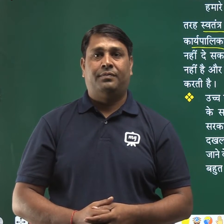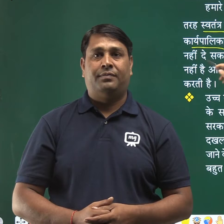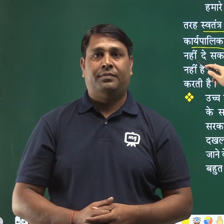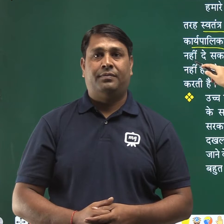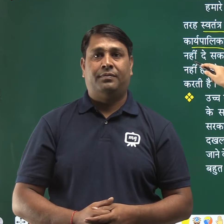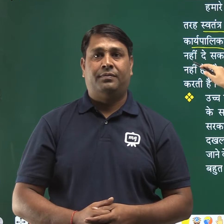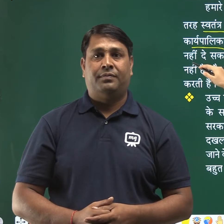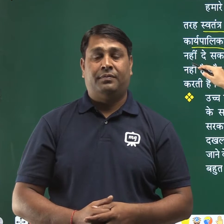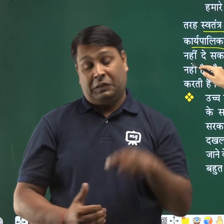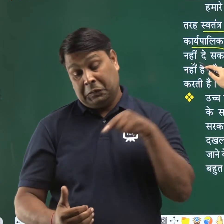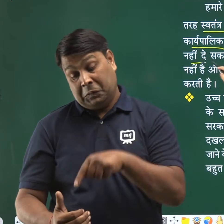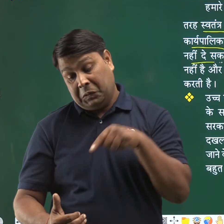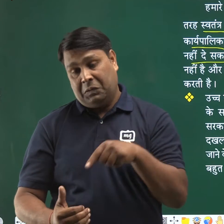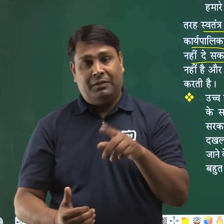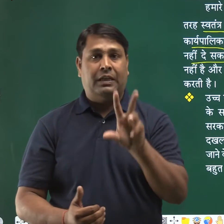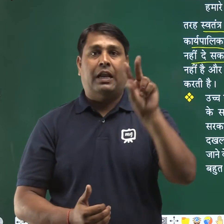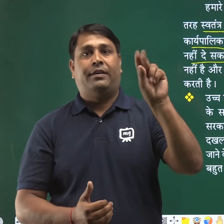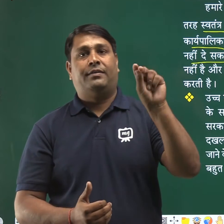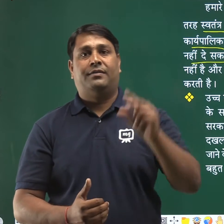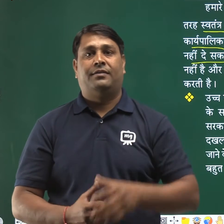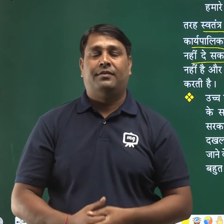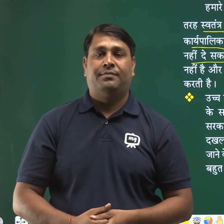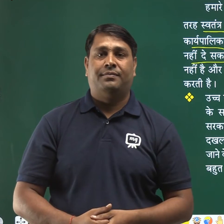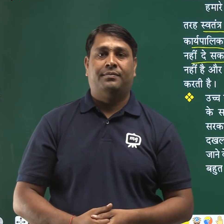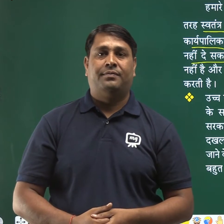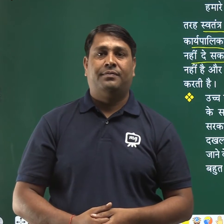दखल नहीं दे सकती।